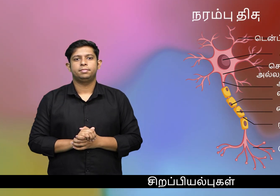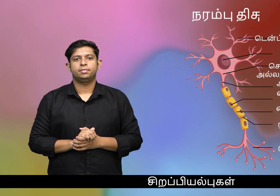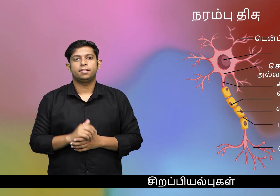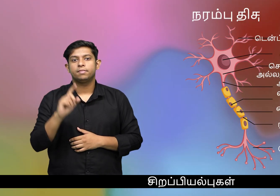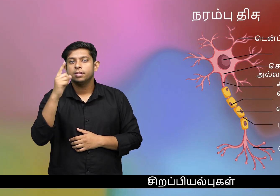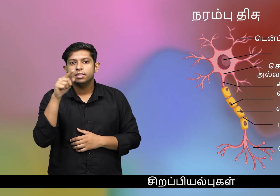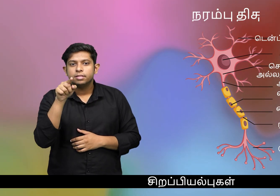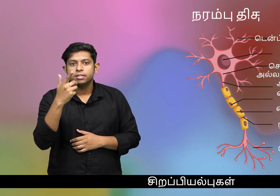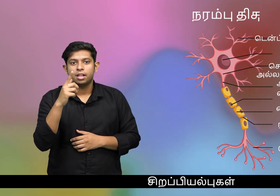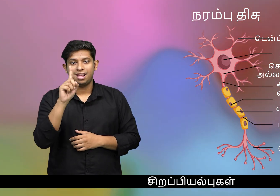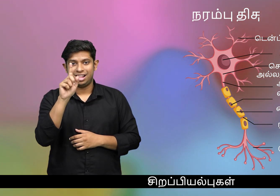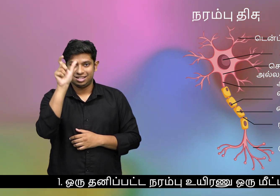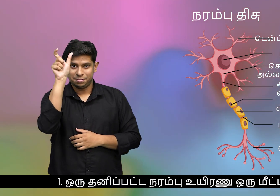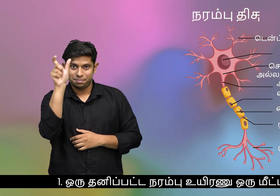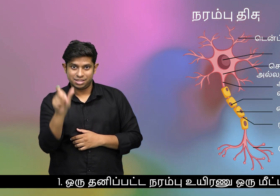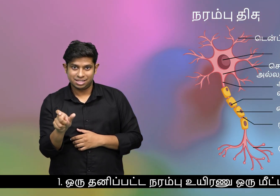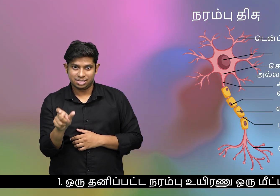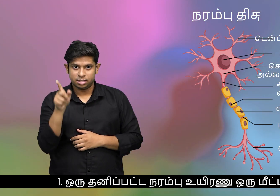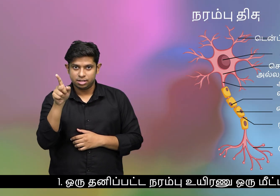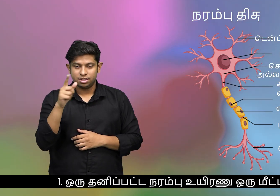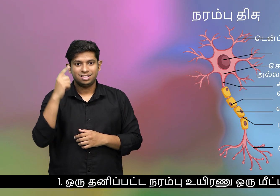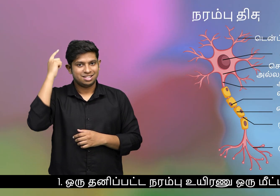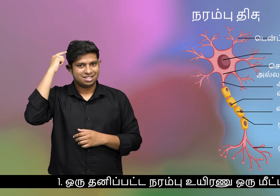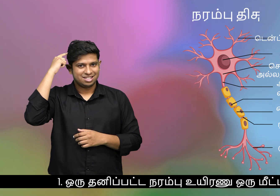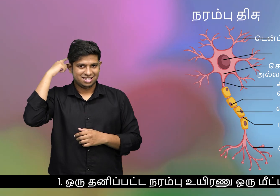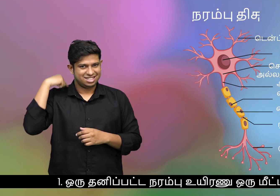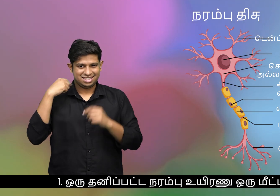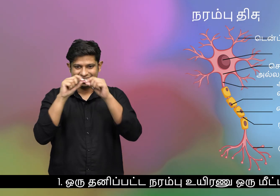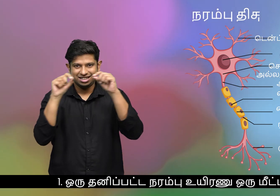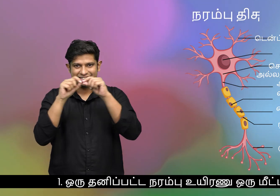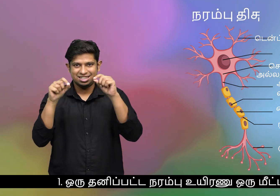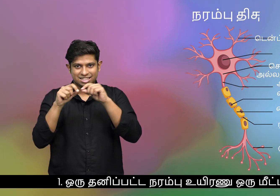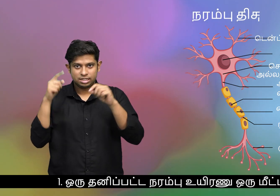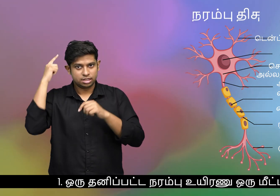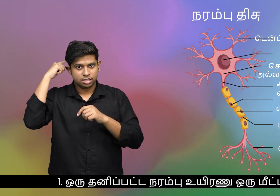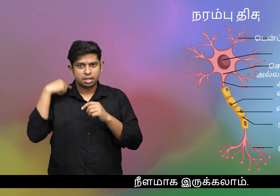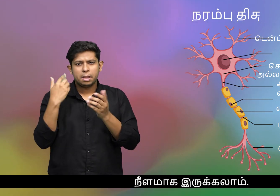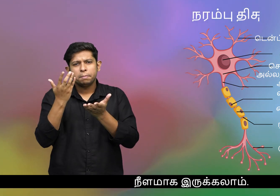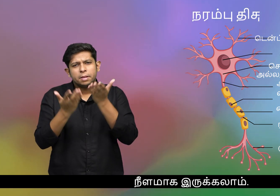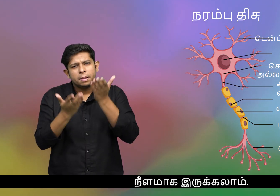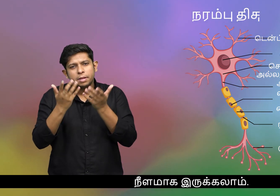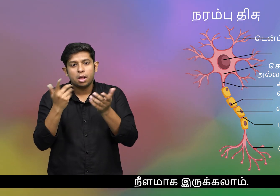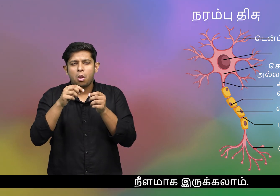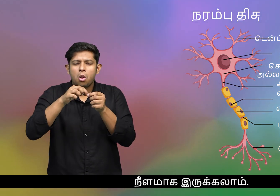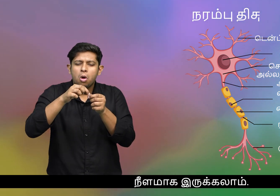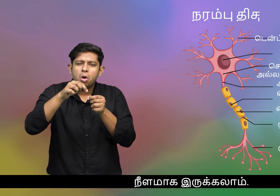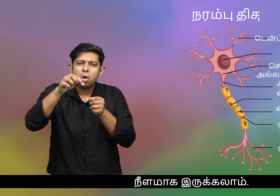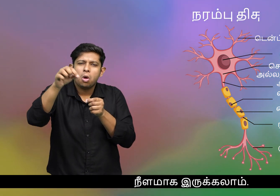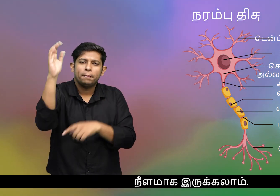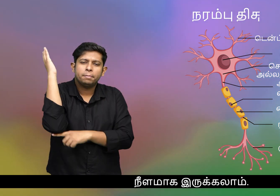சிறப்பியல்புகள். ஒரு தனிப்பட்ட நரம்பு உயிரணு 1 மீட்டர் வரை நீளமாக இருக்கலாம்.